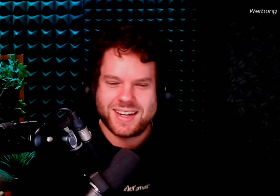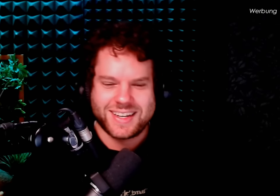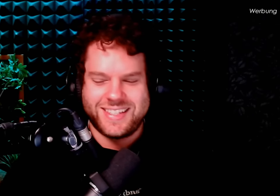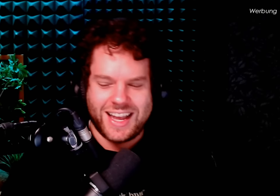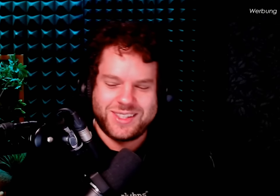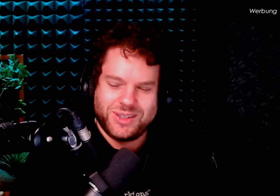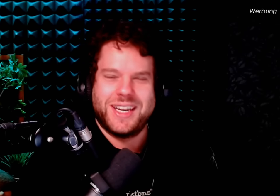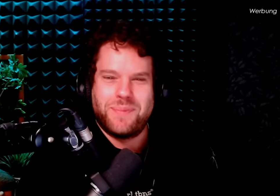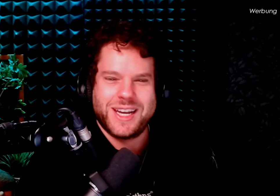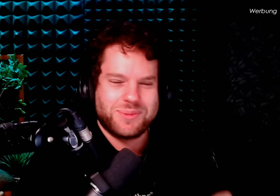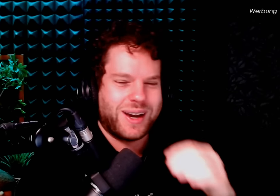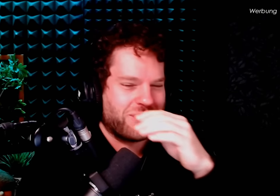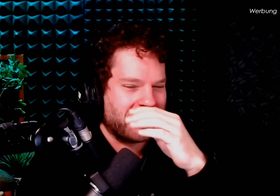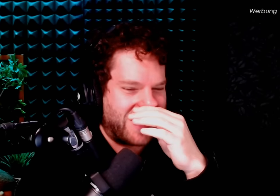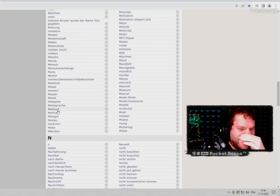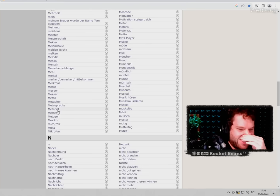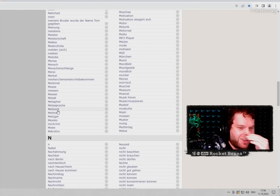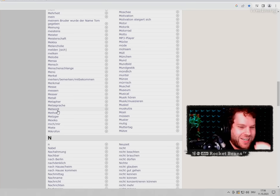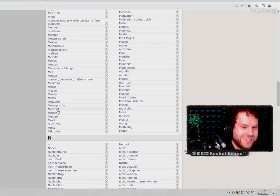Das ist dann so die Gebärdensprache für Meteorit.